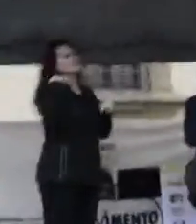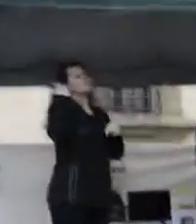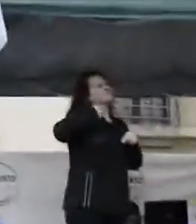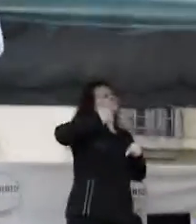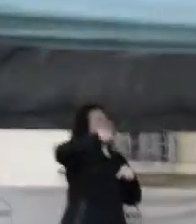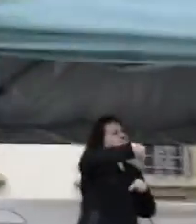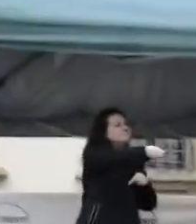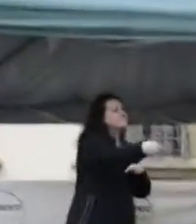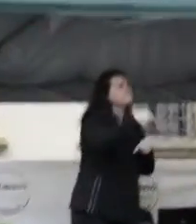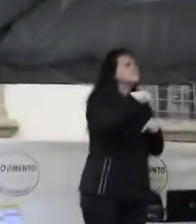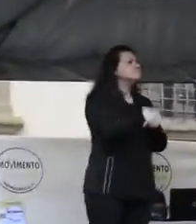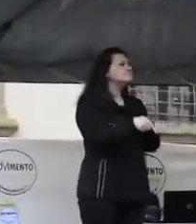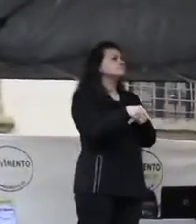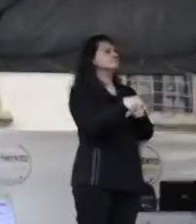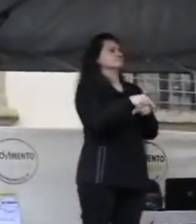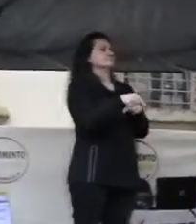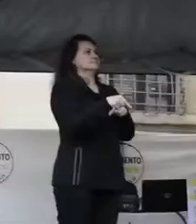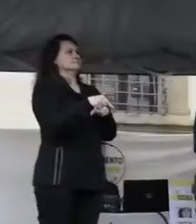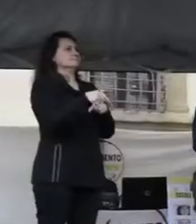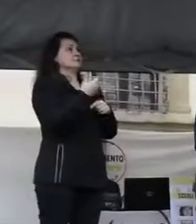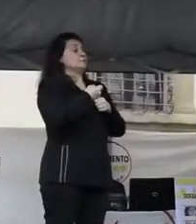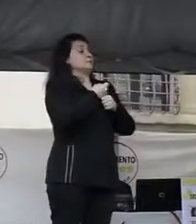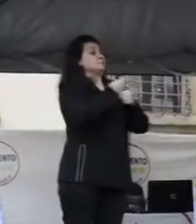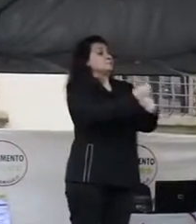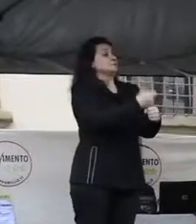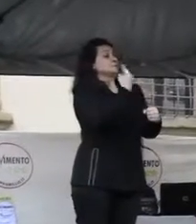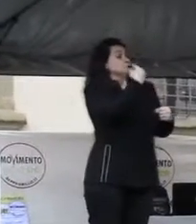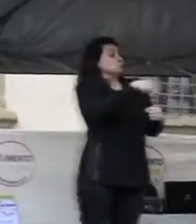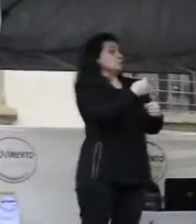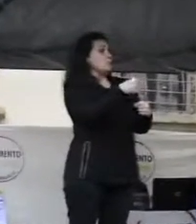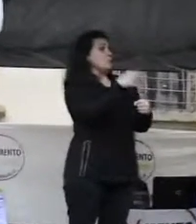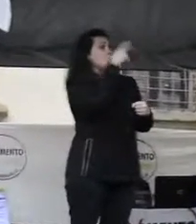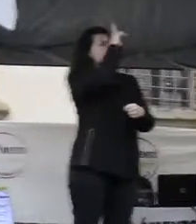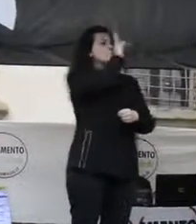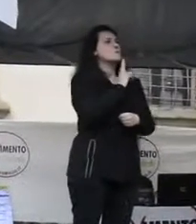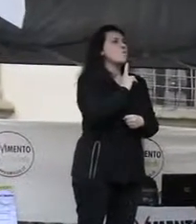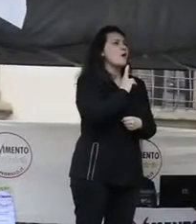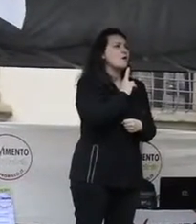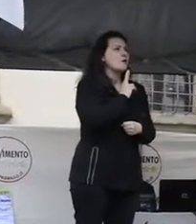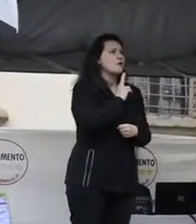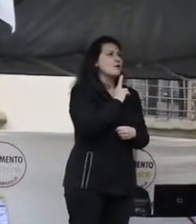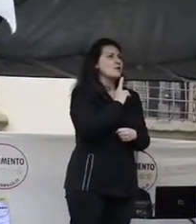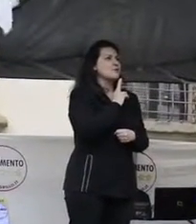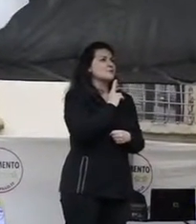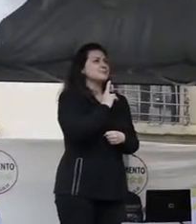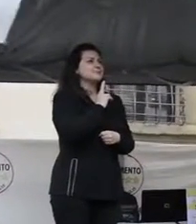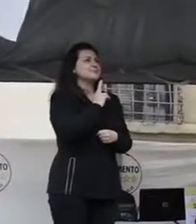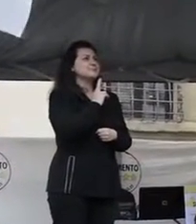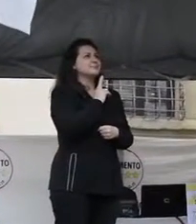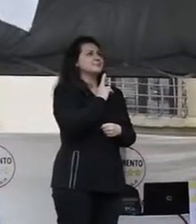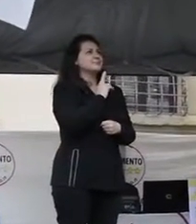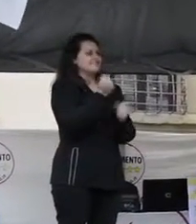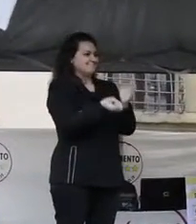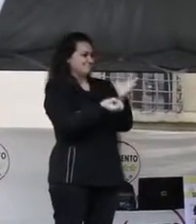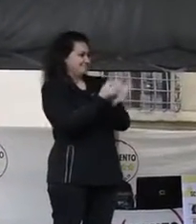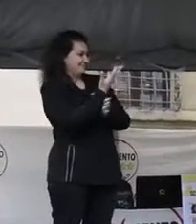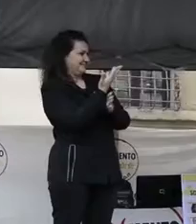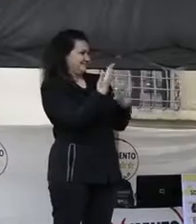hanno smesso di assolvere la funzione, di svolgere quel ruolo e la funzione per cui erano nati